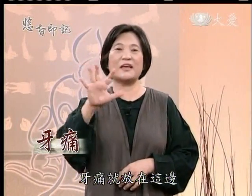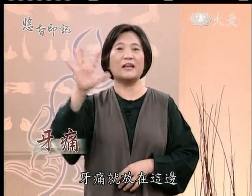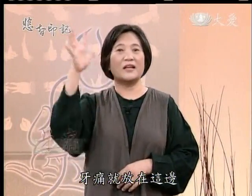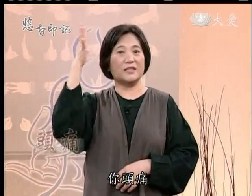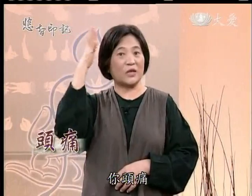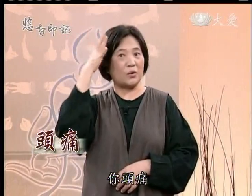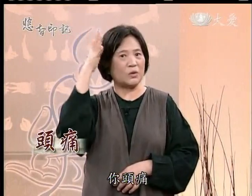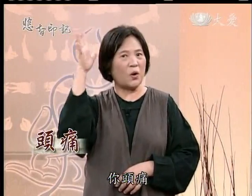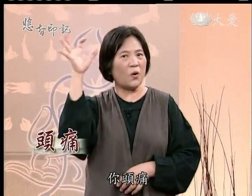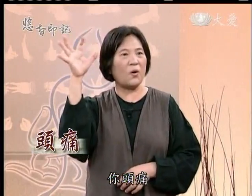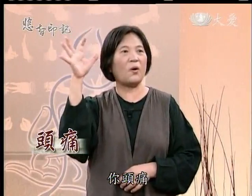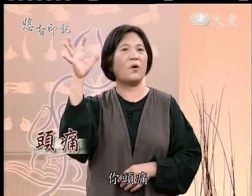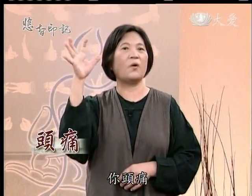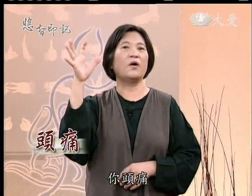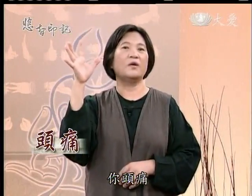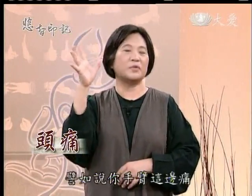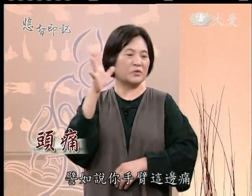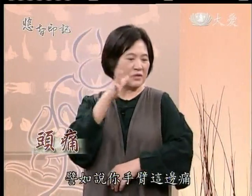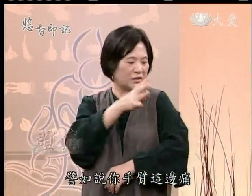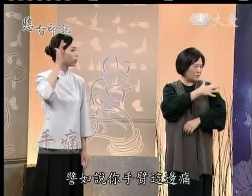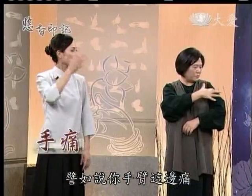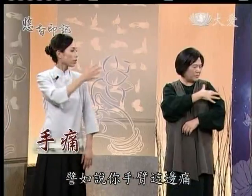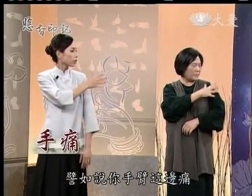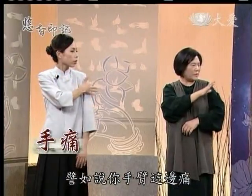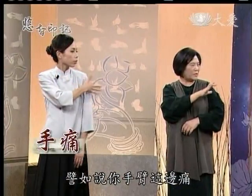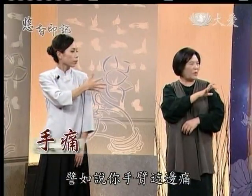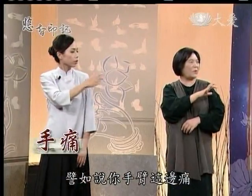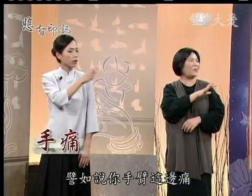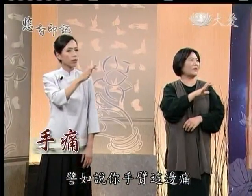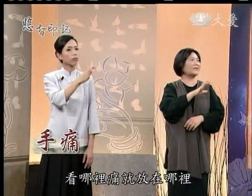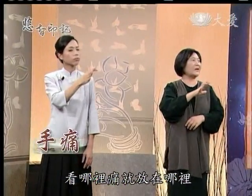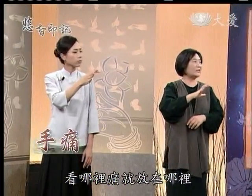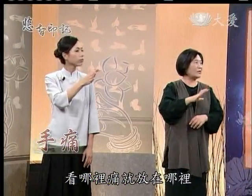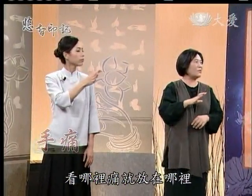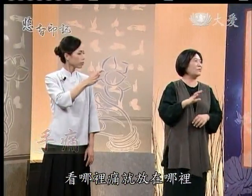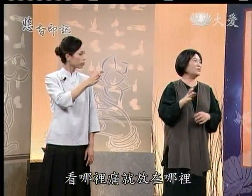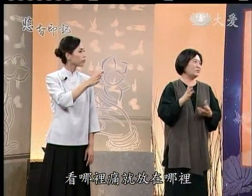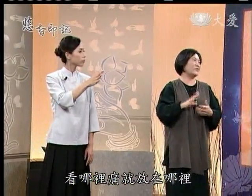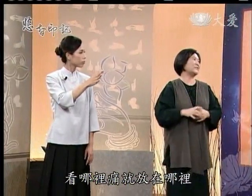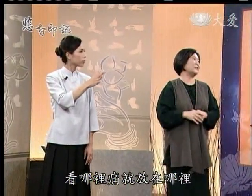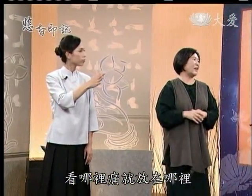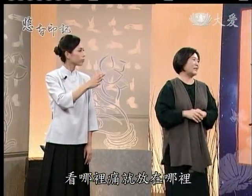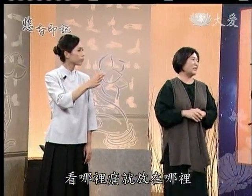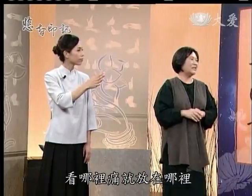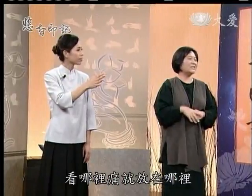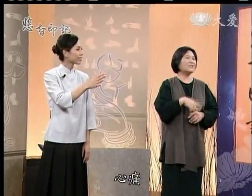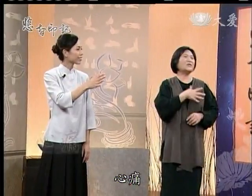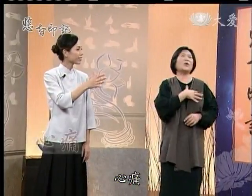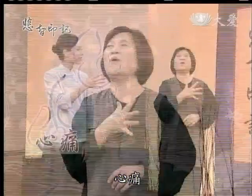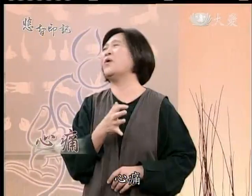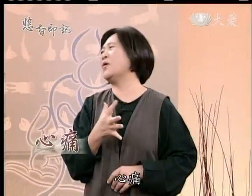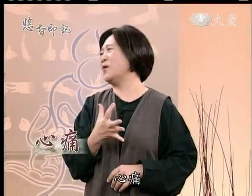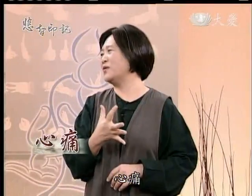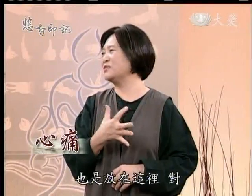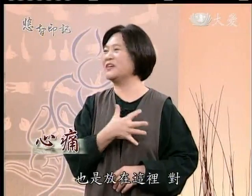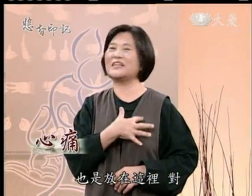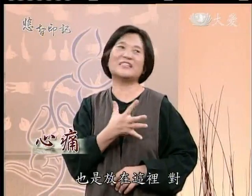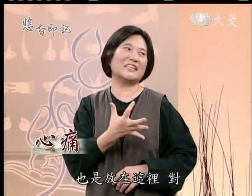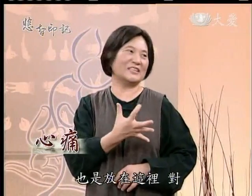边；你头痛，比如说你手臂这边痛，看哪里痛， 心痛哪里？ 心痛， 哦，也是这里啊，